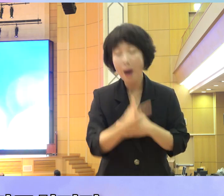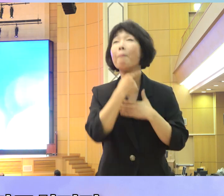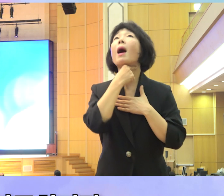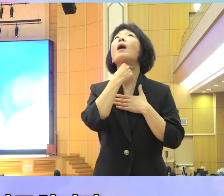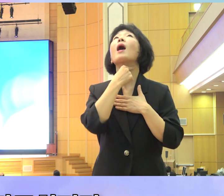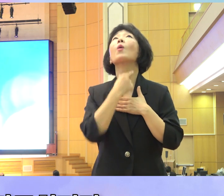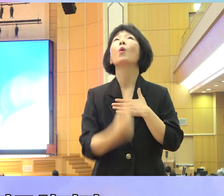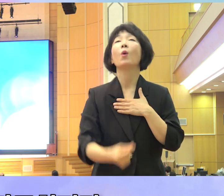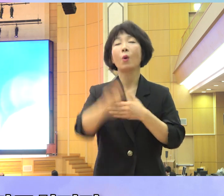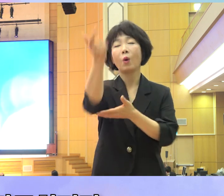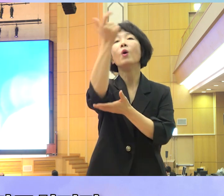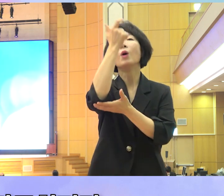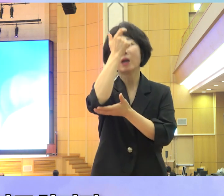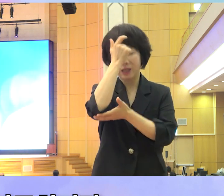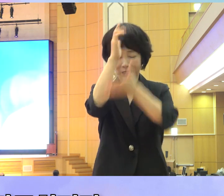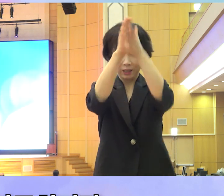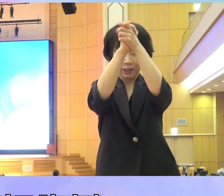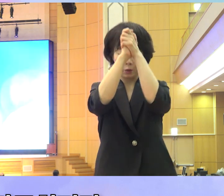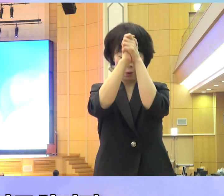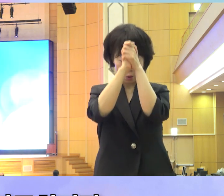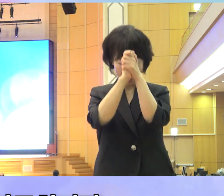원하고 바라고